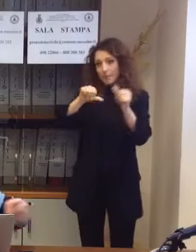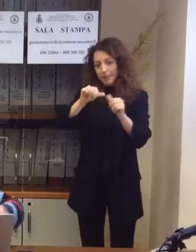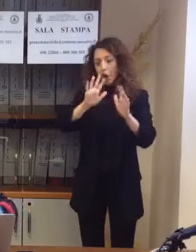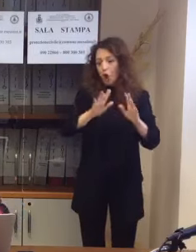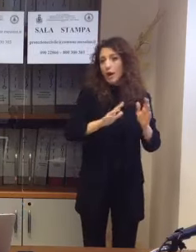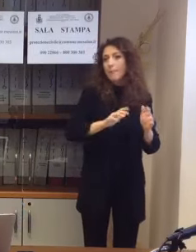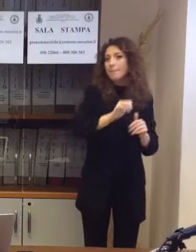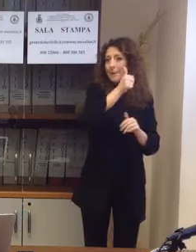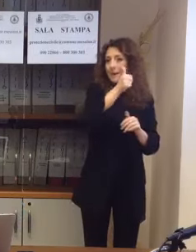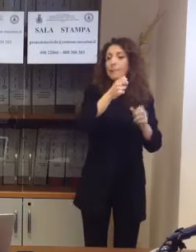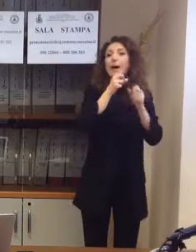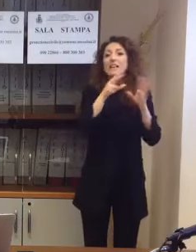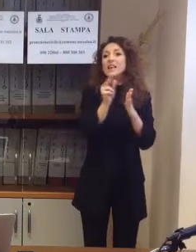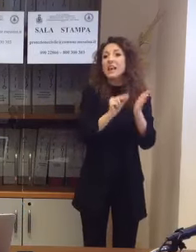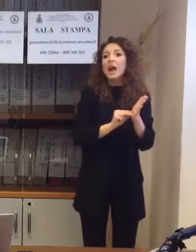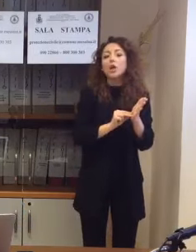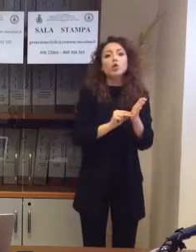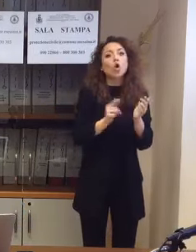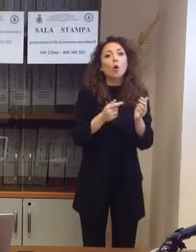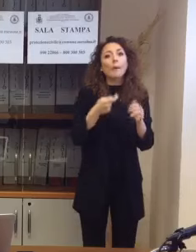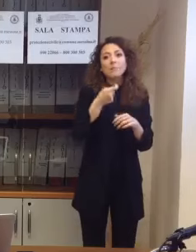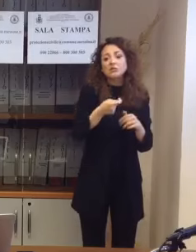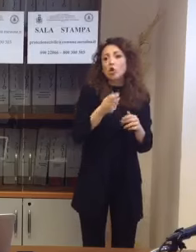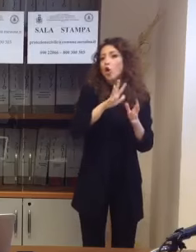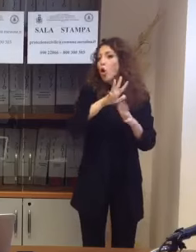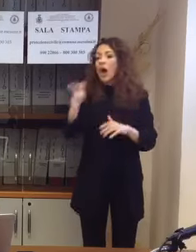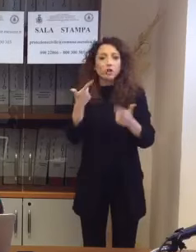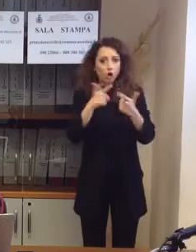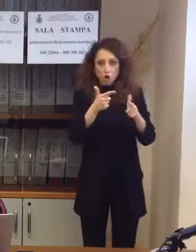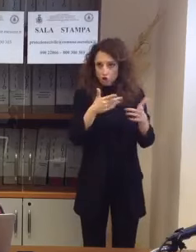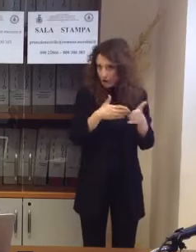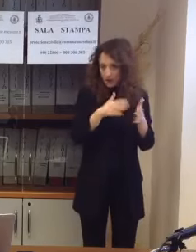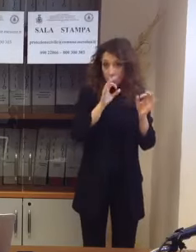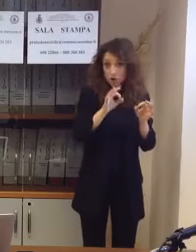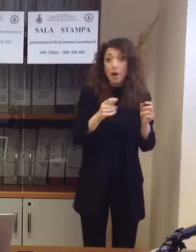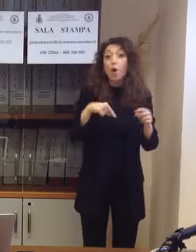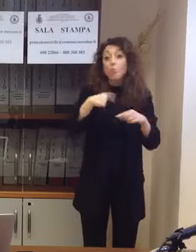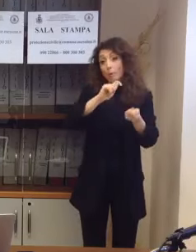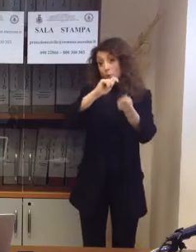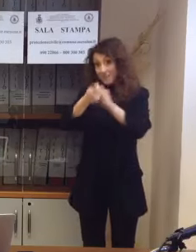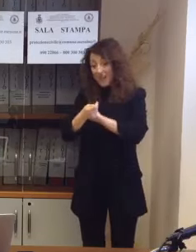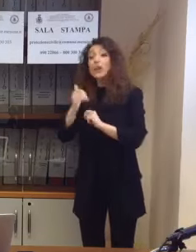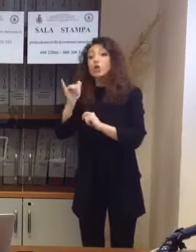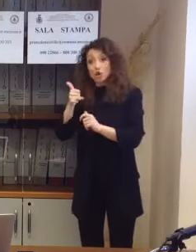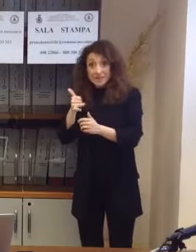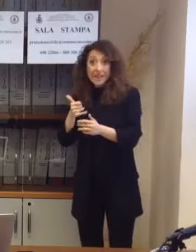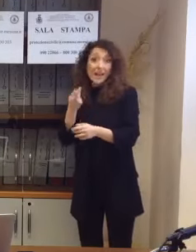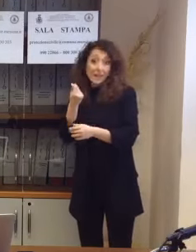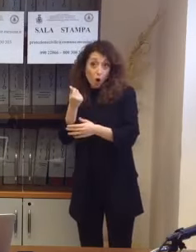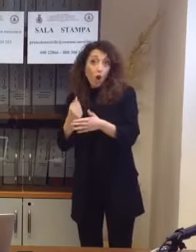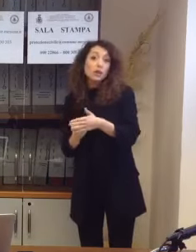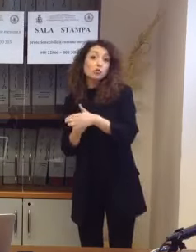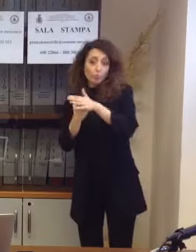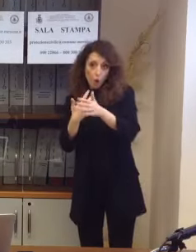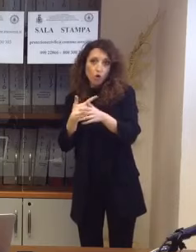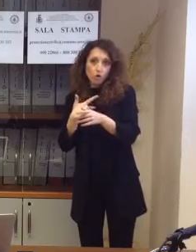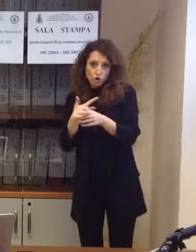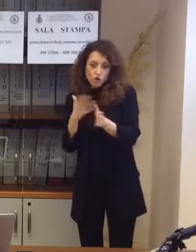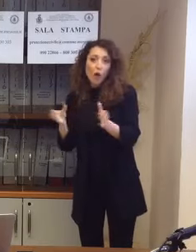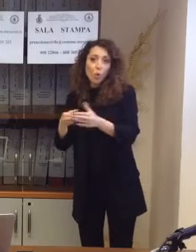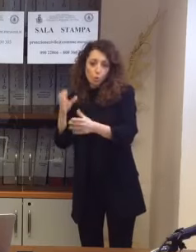avere sussidi pubblici, quando ha dichiarato questo di avere sussidi pubblici è andata alla fascia C, cioè quelle che